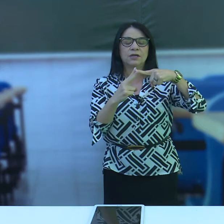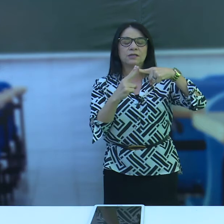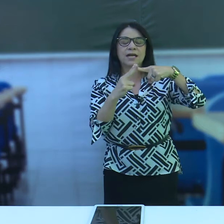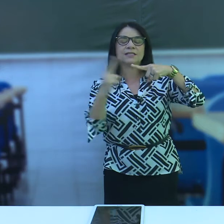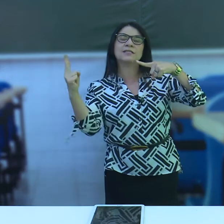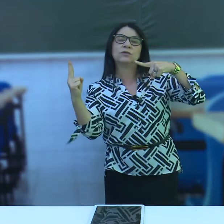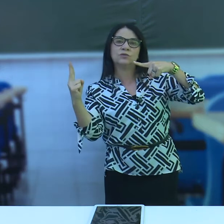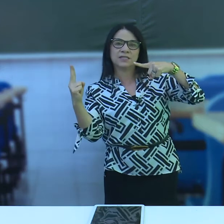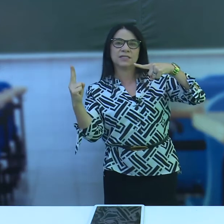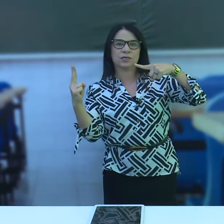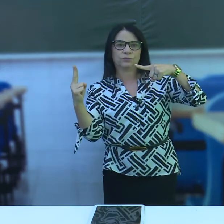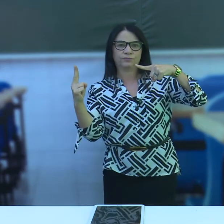da circuncisão.